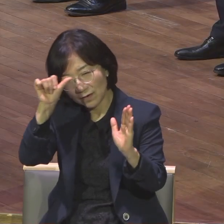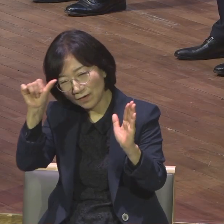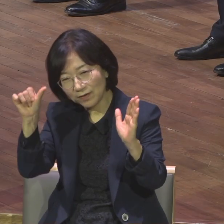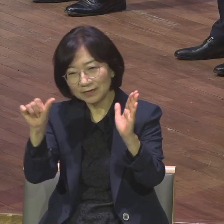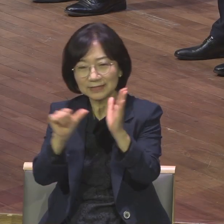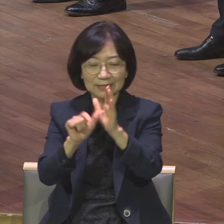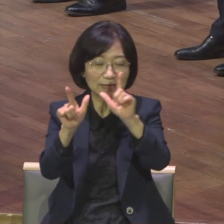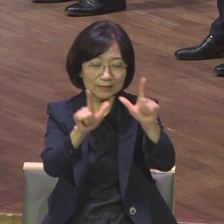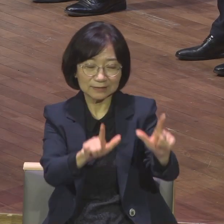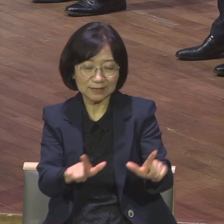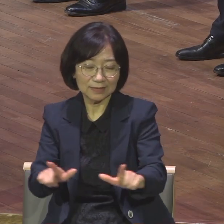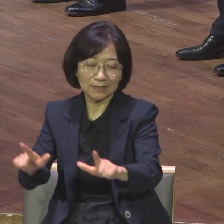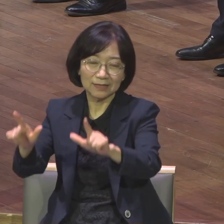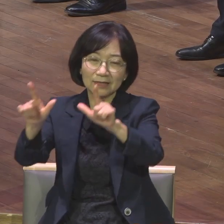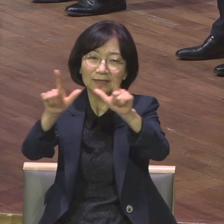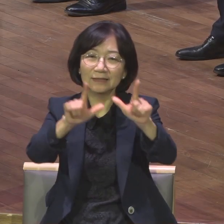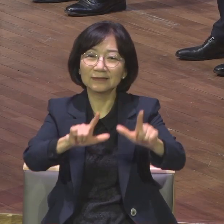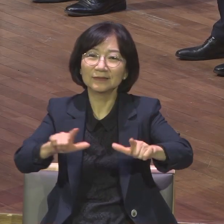일생 사는